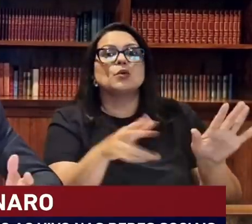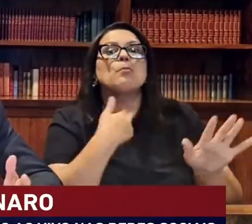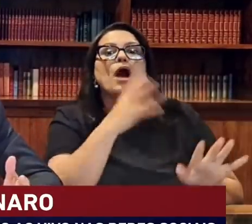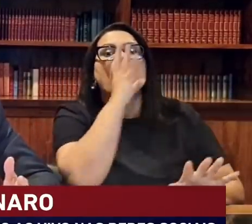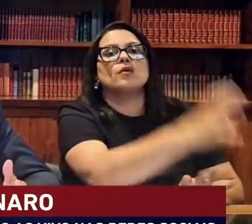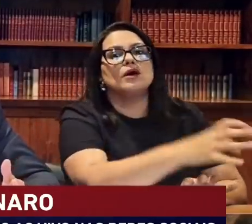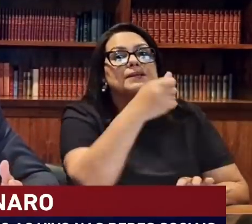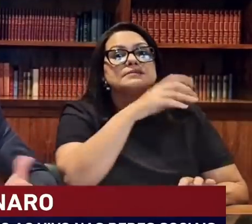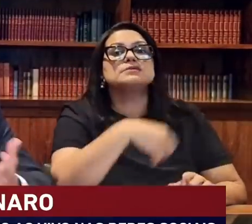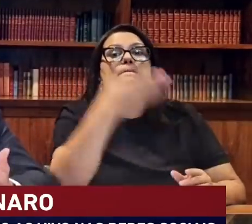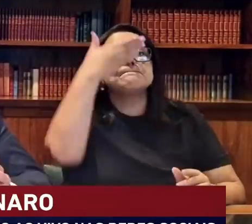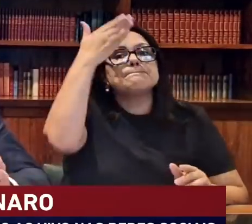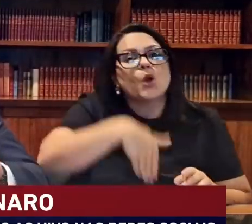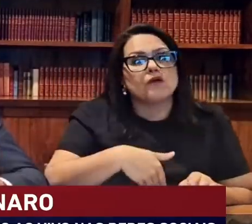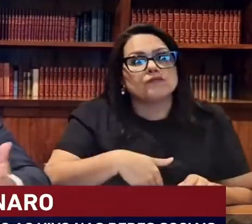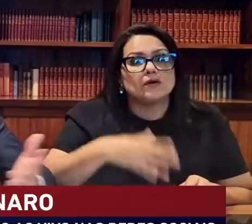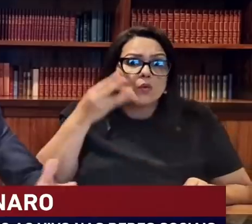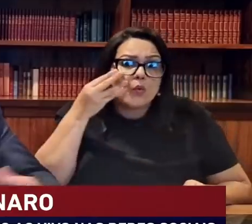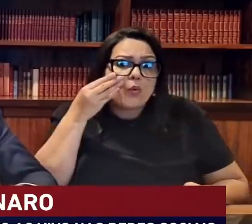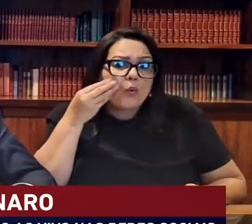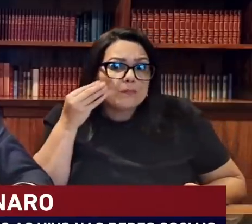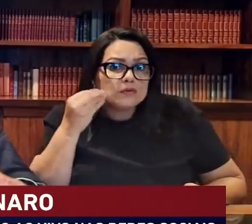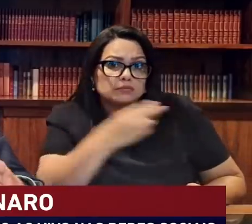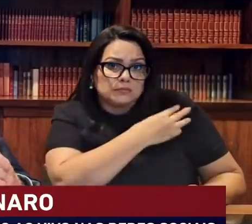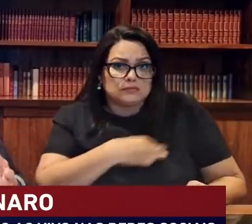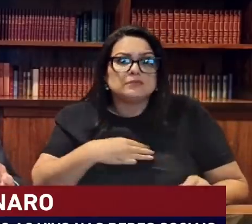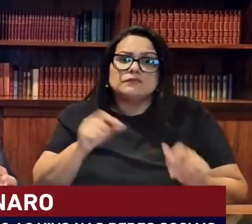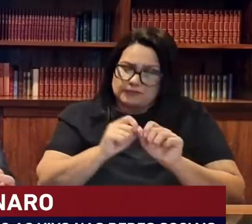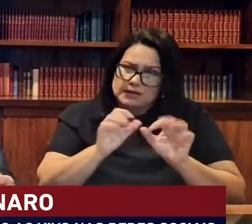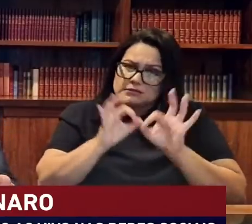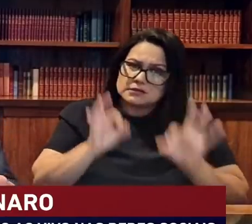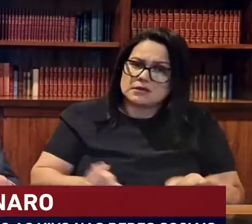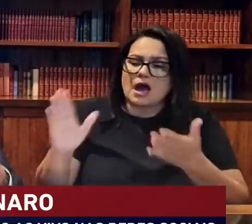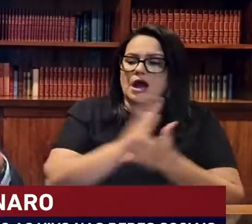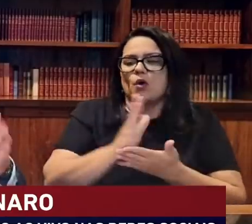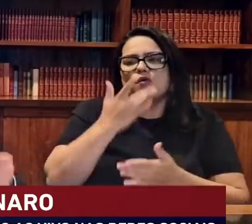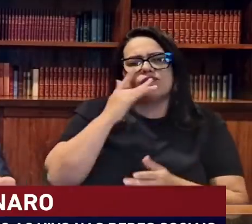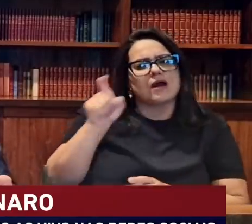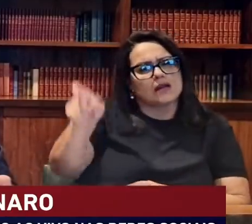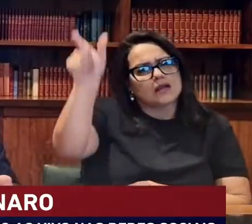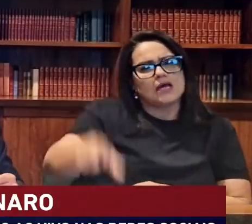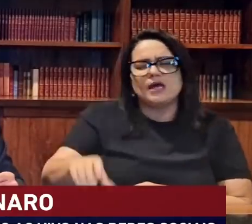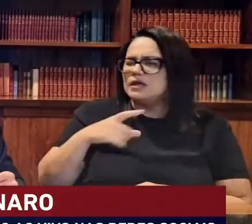ação contra a gente. O Milton tomou as providências. Daí alguns falam, ah, ele tinha ali, eu acho,